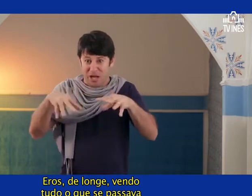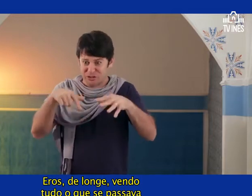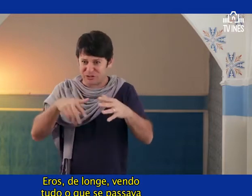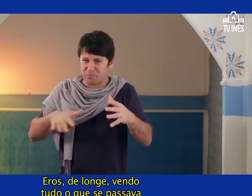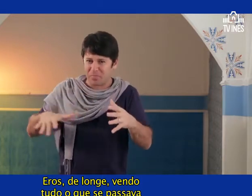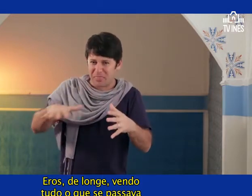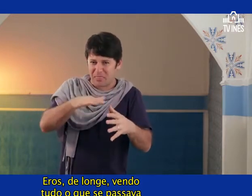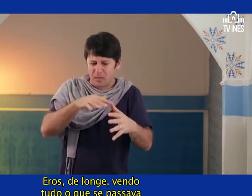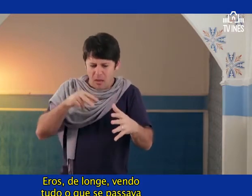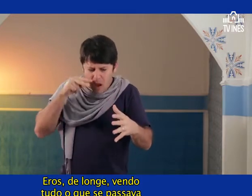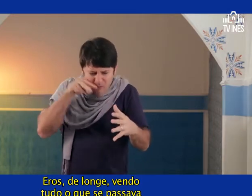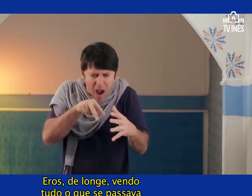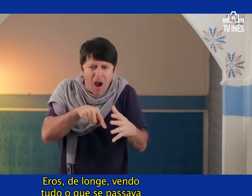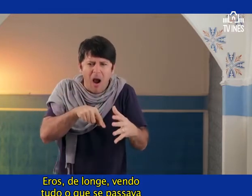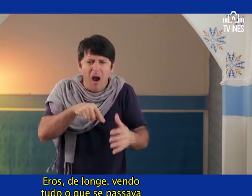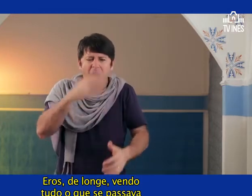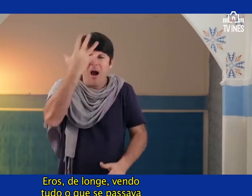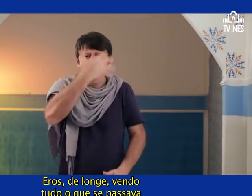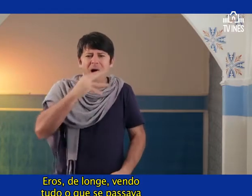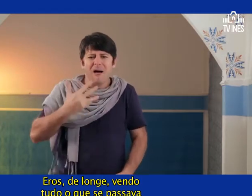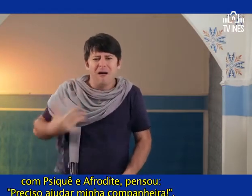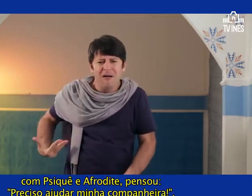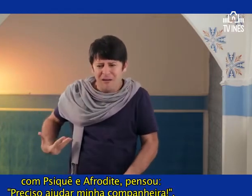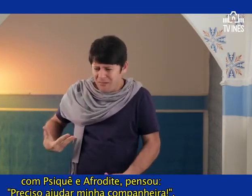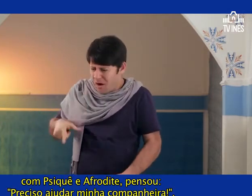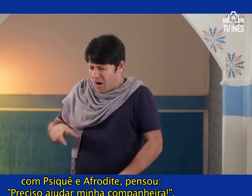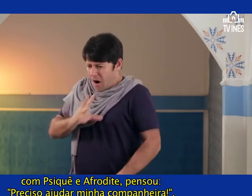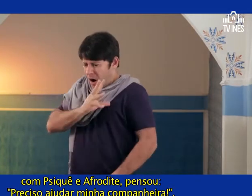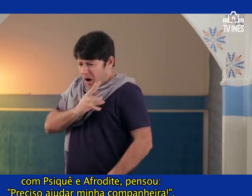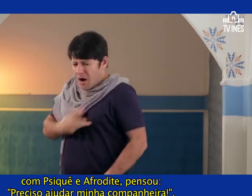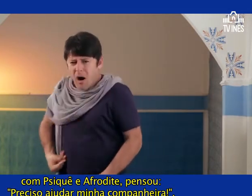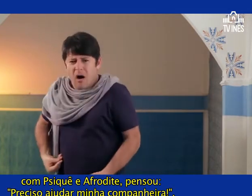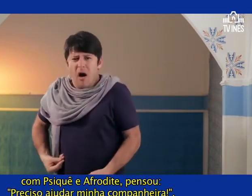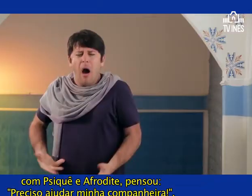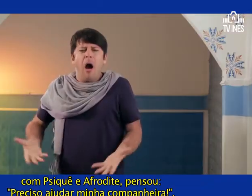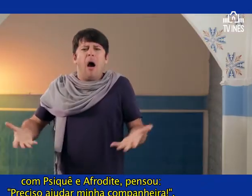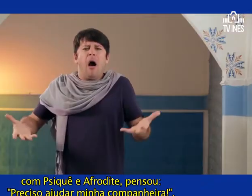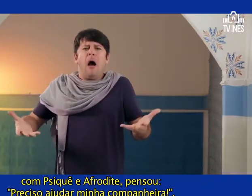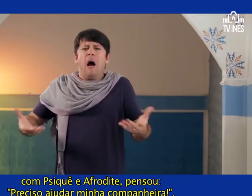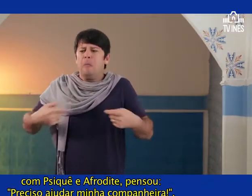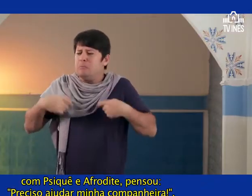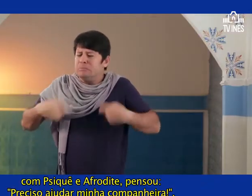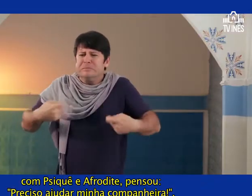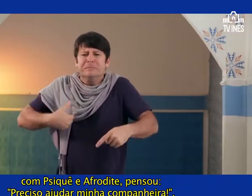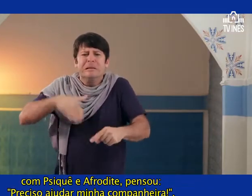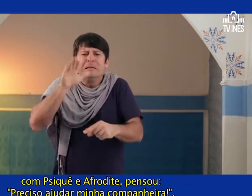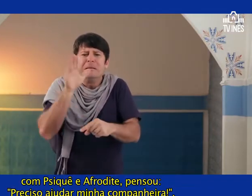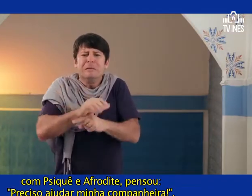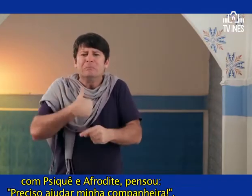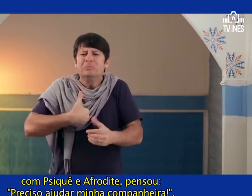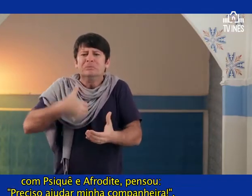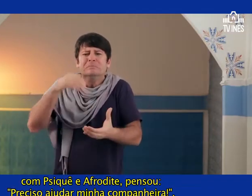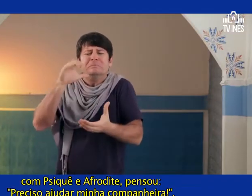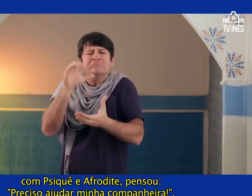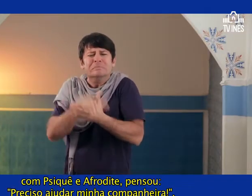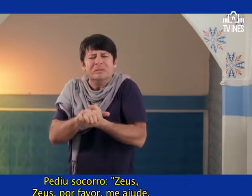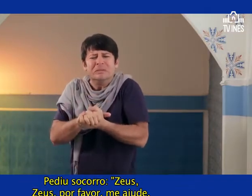vendo tudo o que se passava com Psyche e Afrodite, pensou, preciso ajudar minha companheira. Pediu